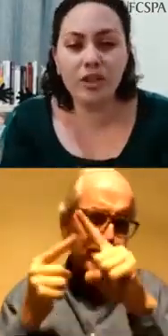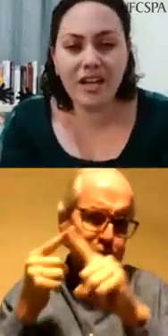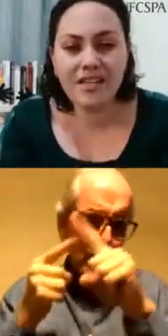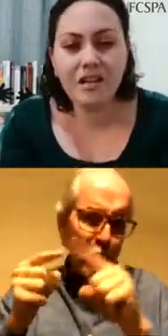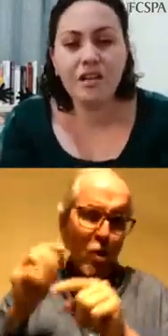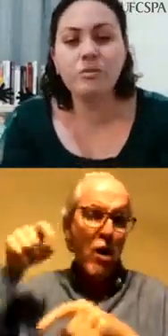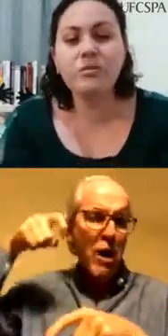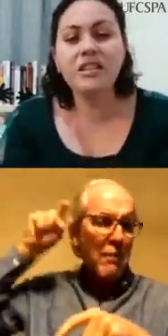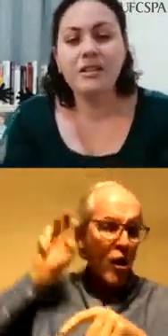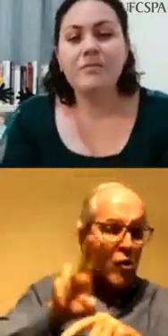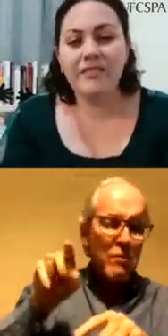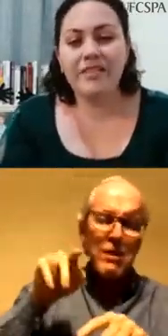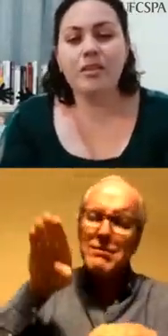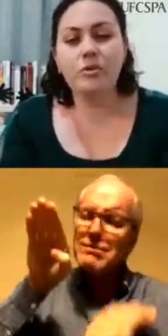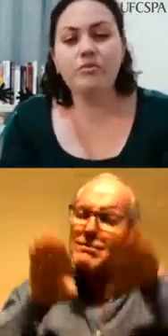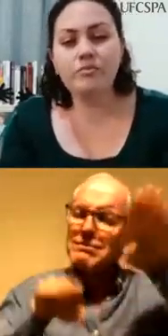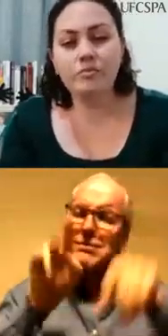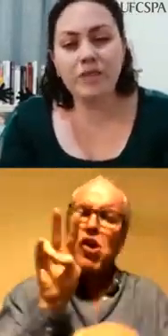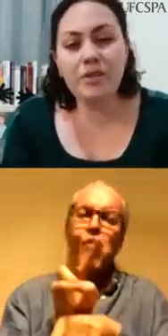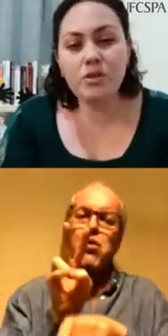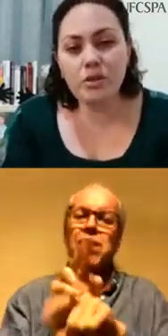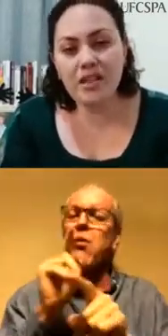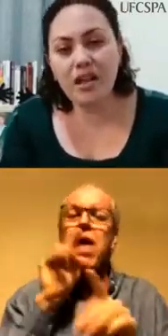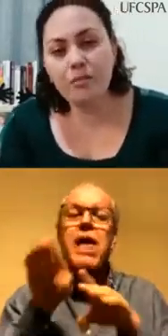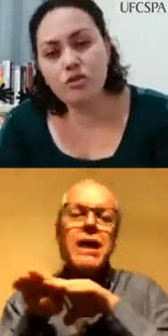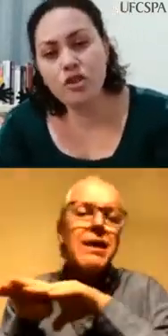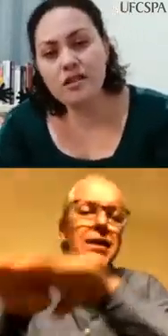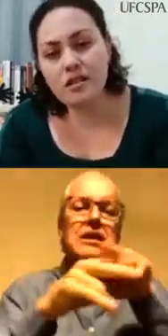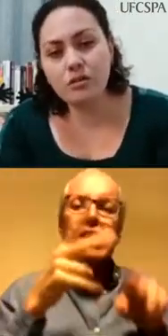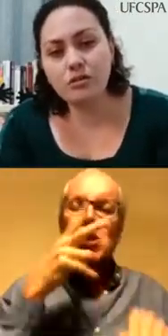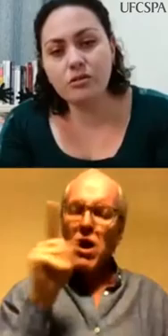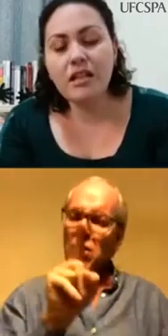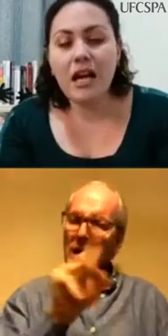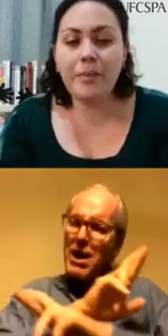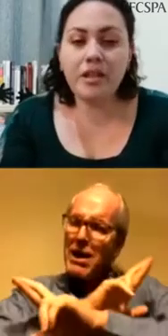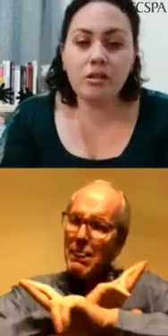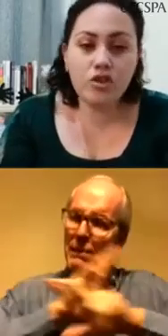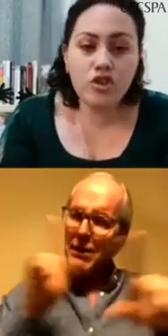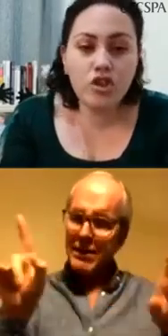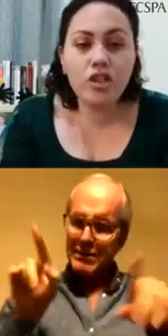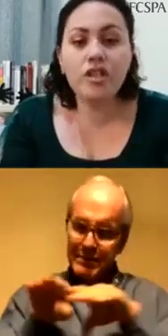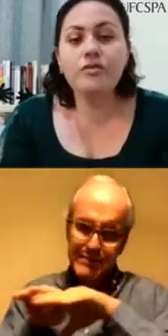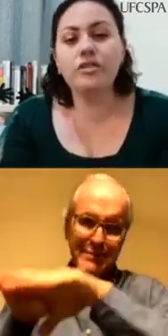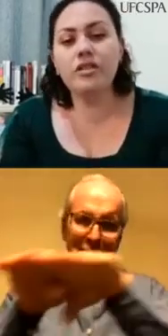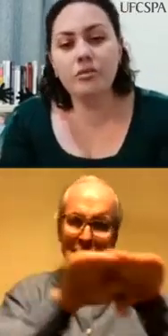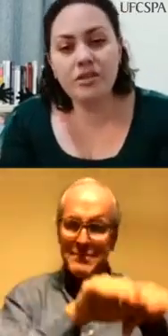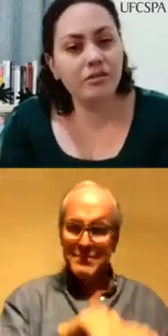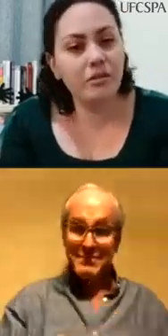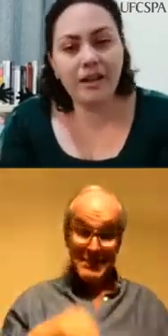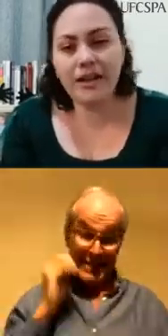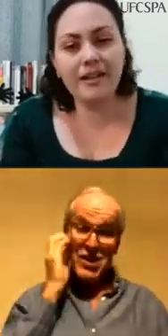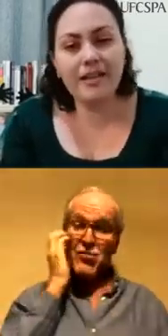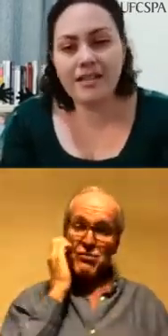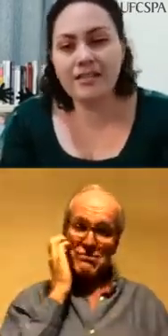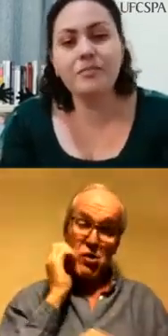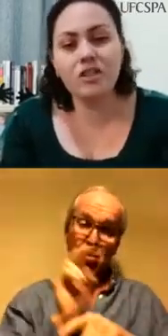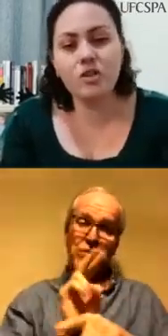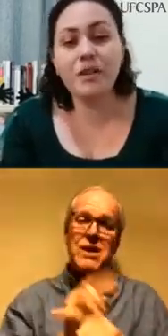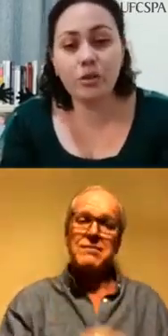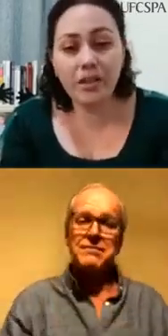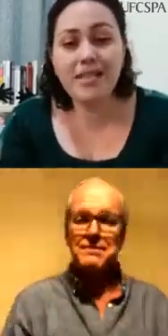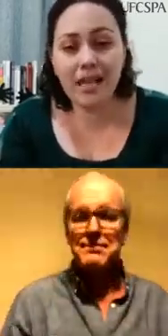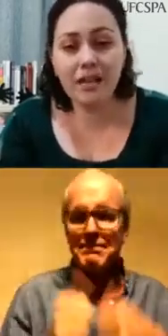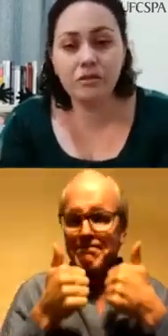tipo de comunicação. Então tem pessoas que acabam utilizando aparelho auditivo, então isso não é